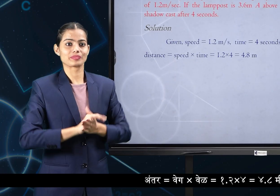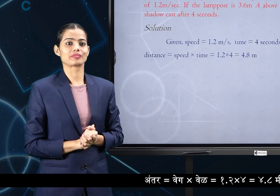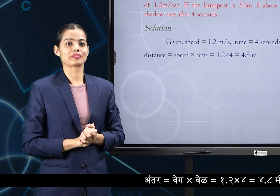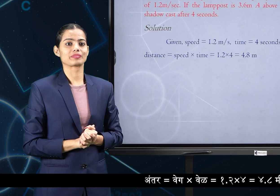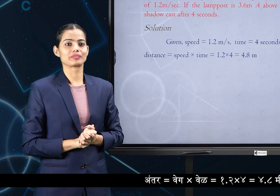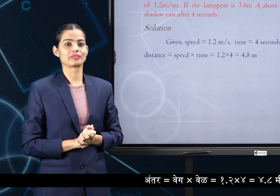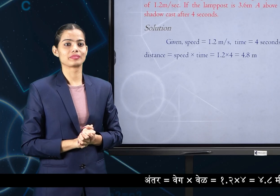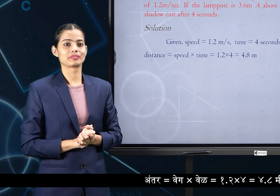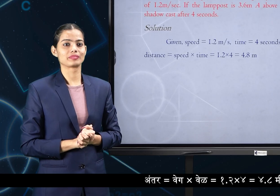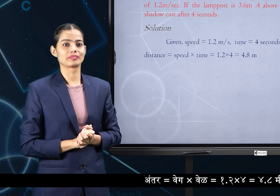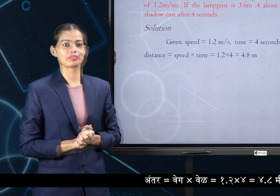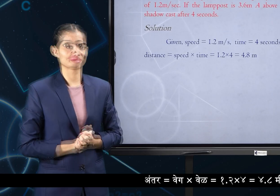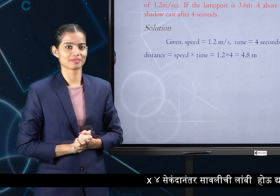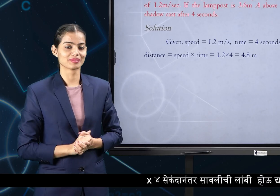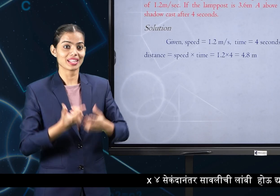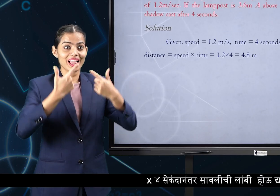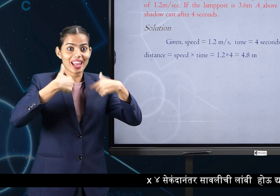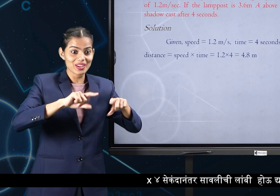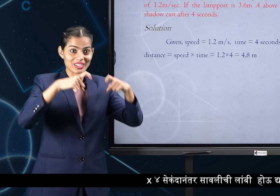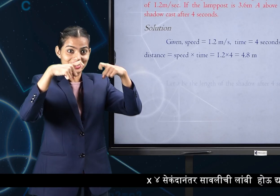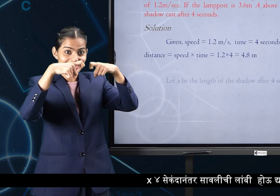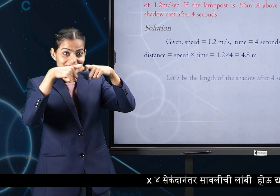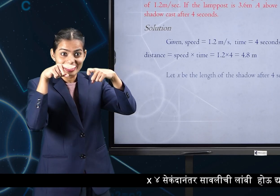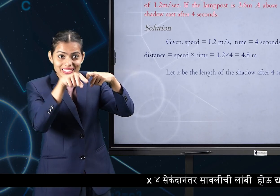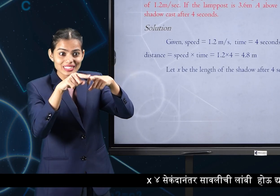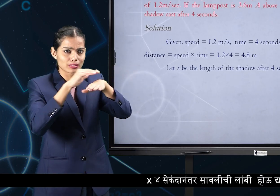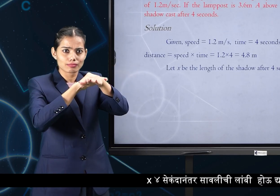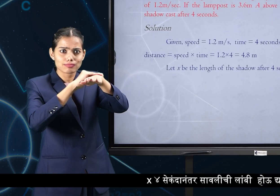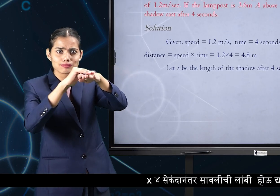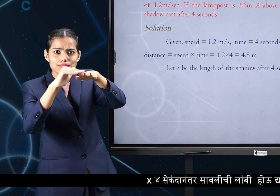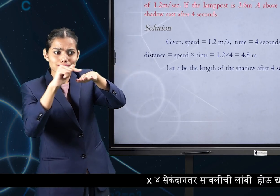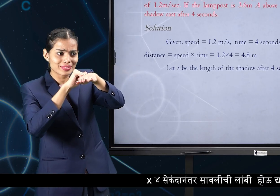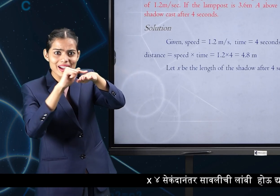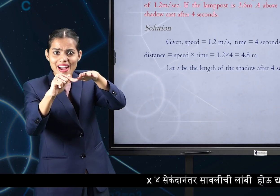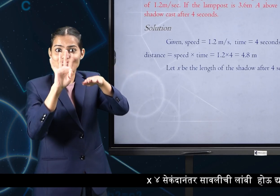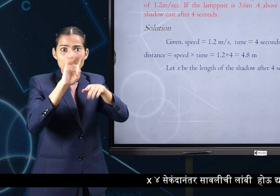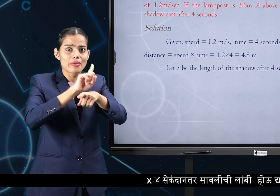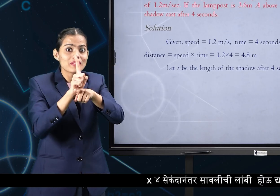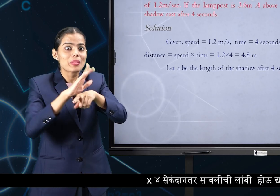4.8 मीटर्स इंटू एक्स इंटू 4 सेकंदानंतर सावलीची लांबी राहू द्या,